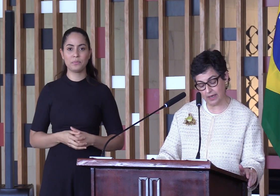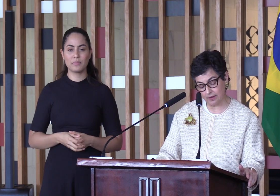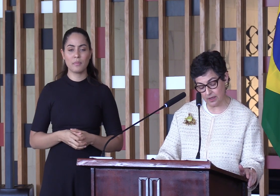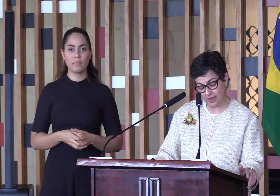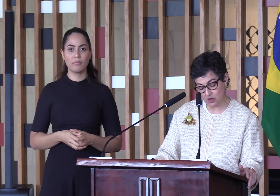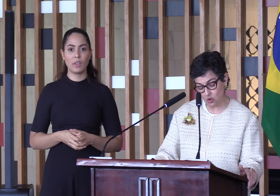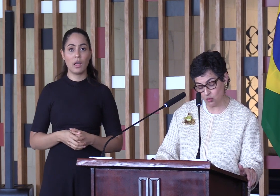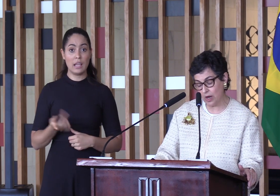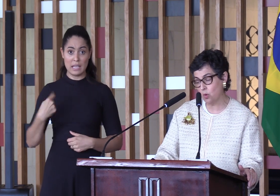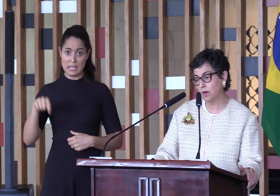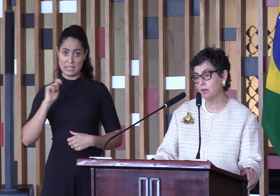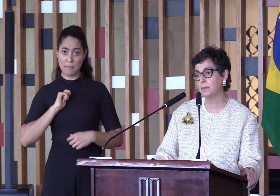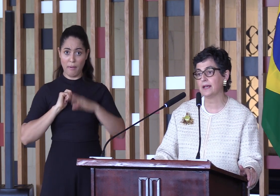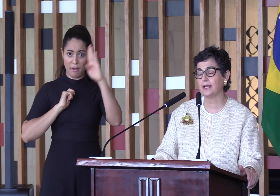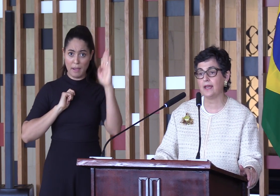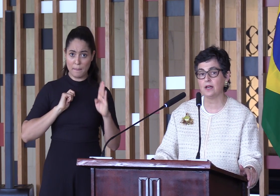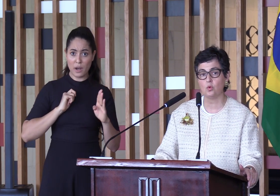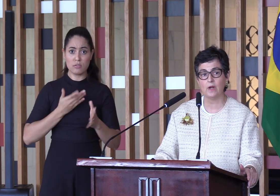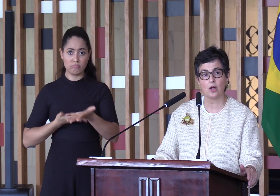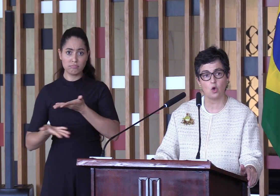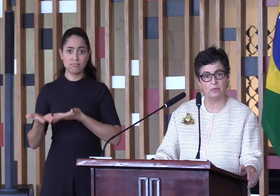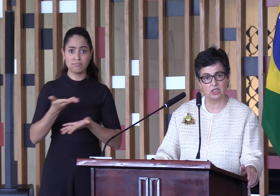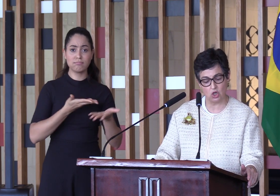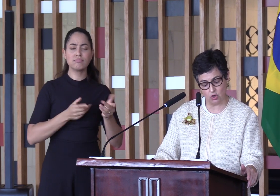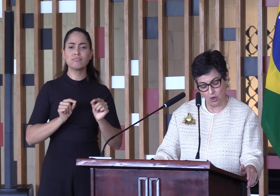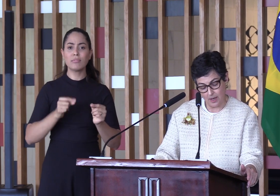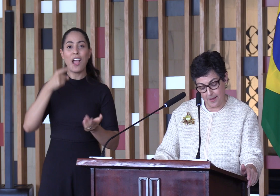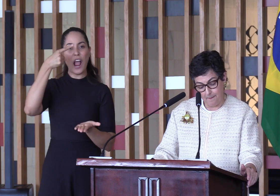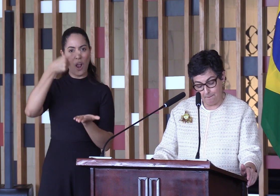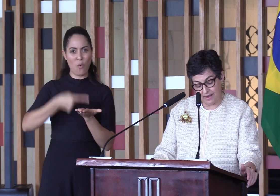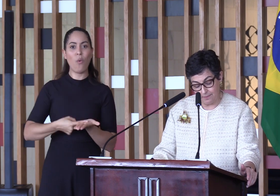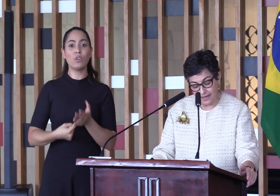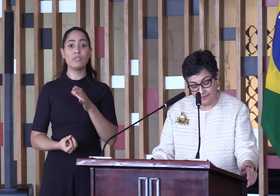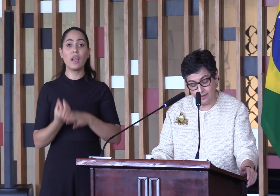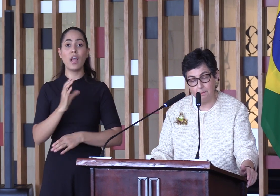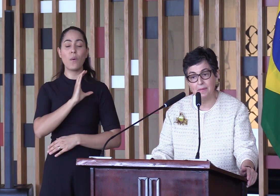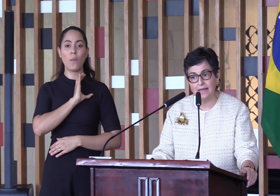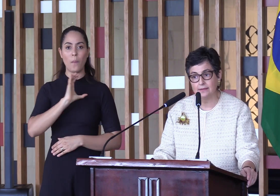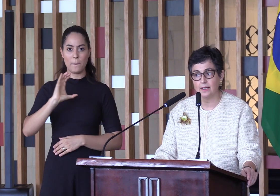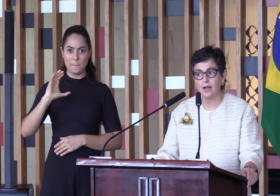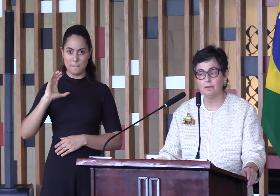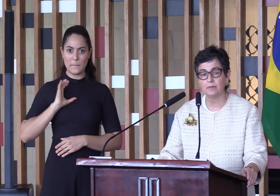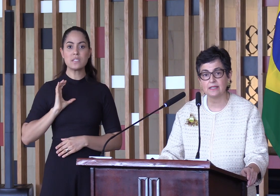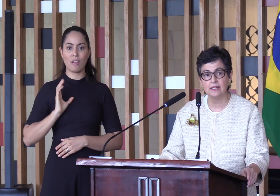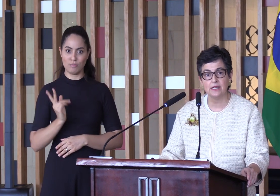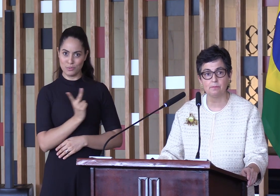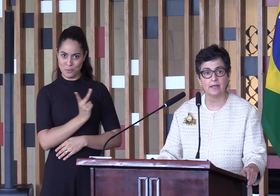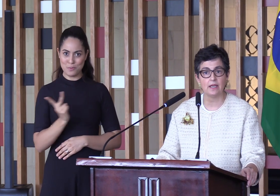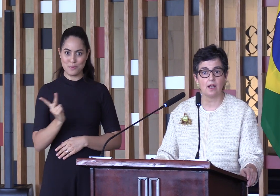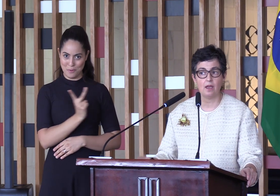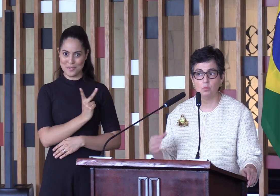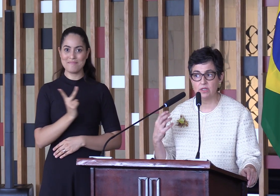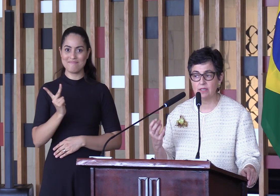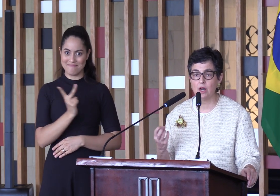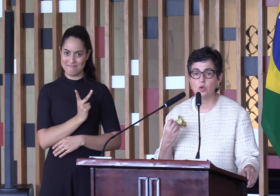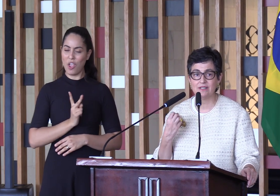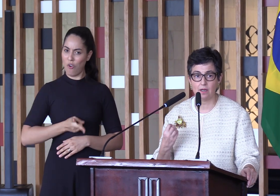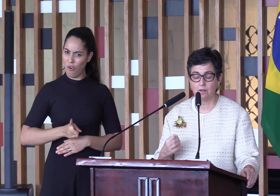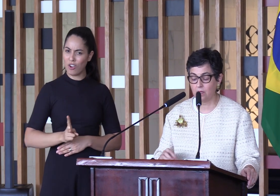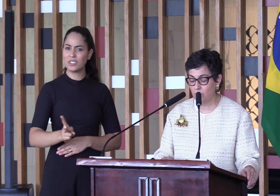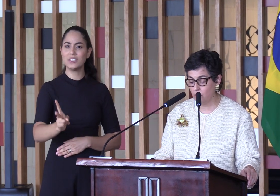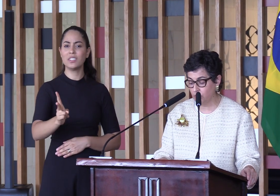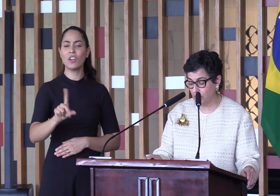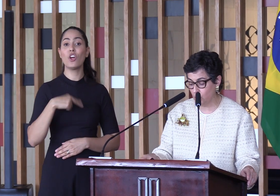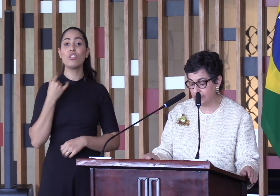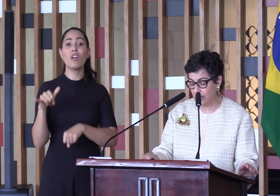fortalecidas com um acordo para criar uma Comissão Permanente Bilateral Brasil-España que mostre o